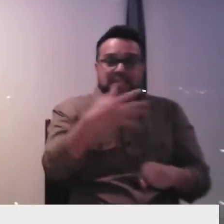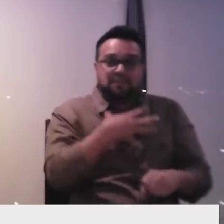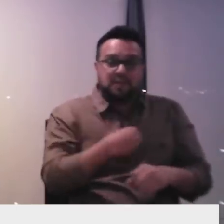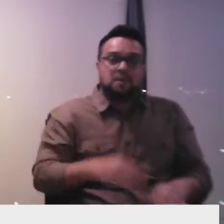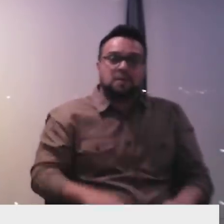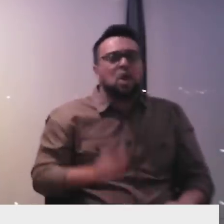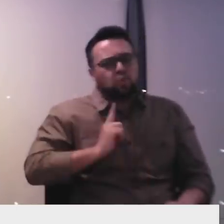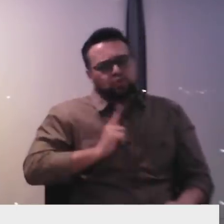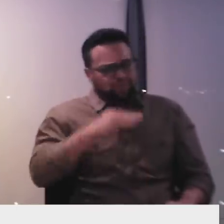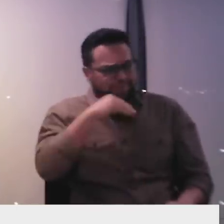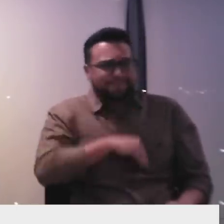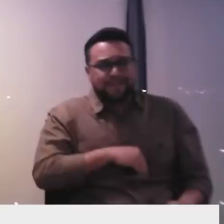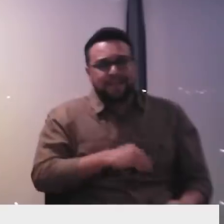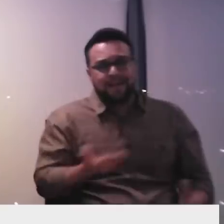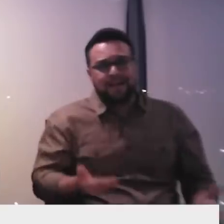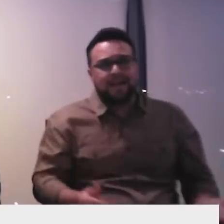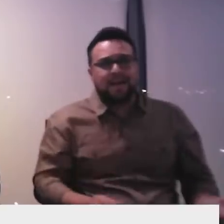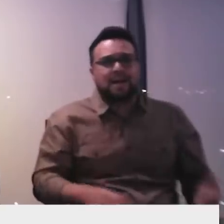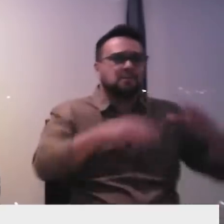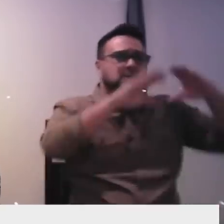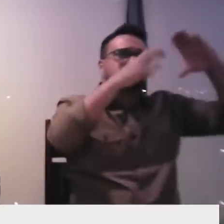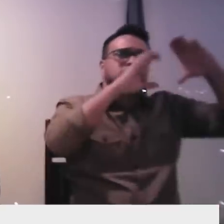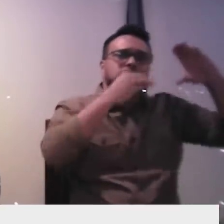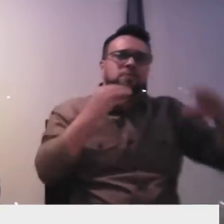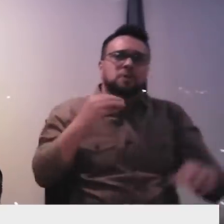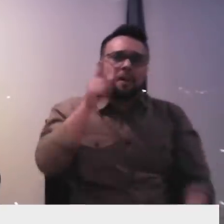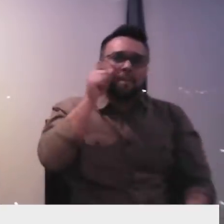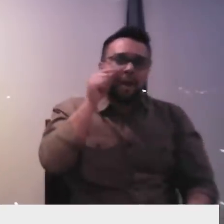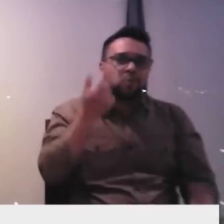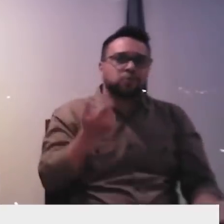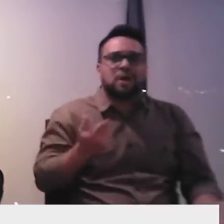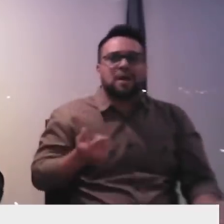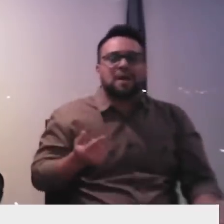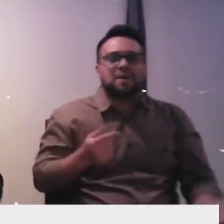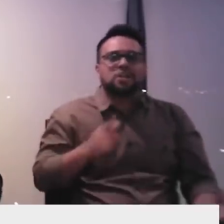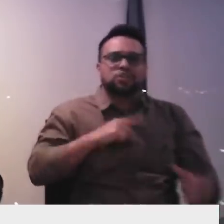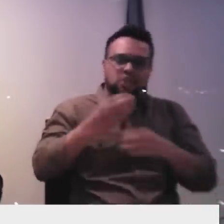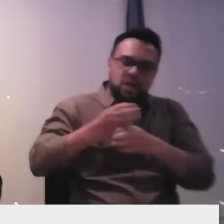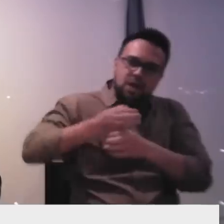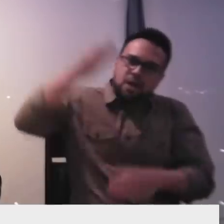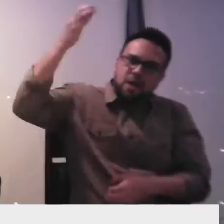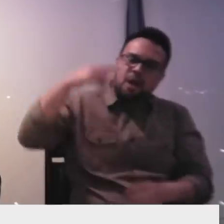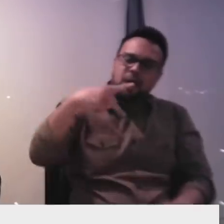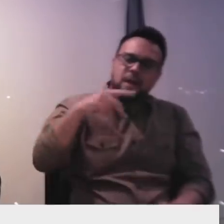renda, tirava maracujá, palmito, hoje é crime, né? Tinha palmito, tinha